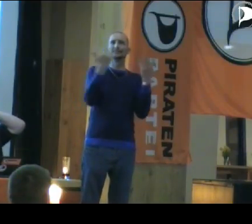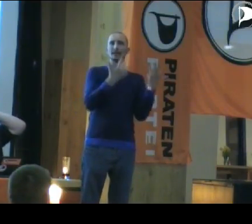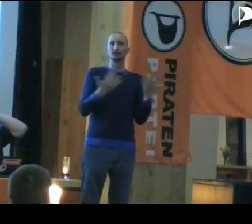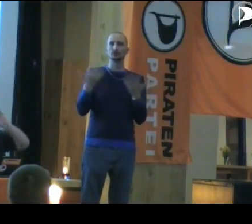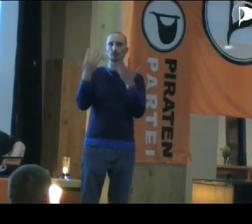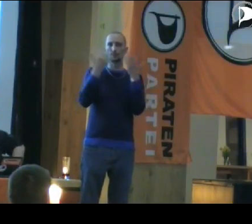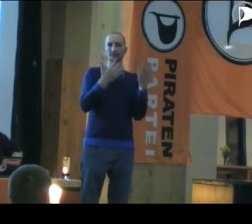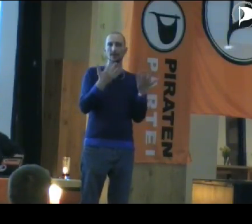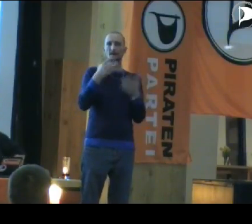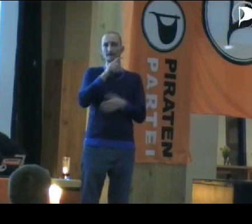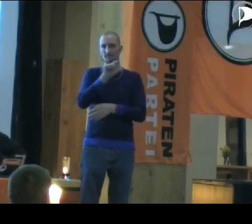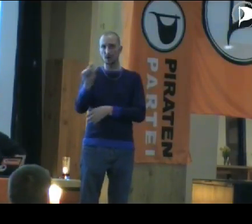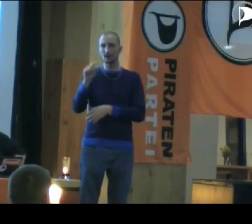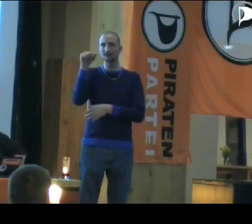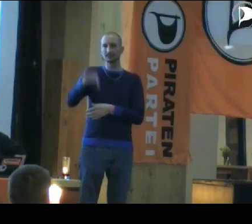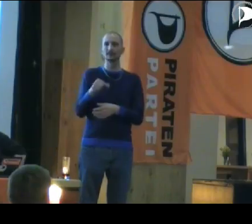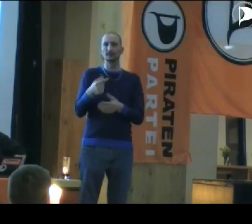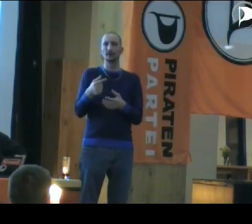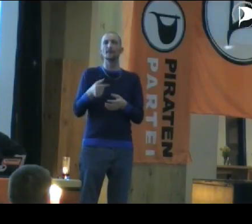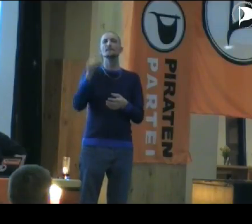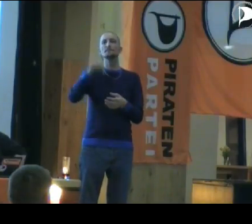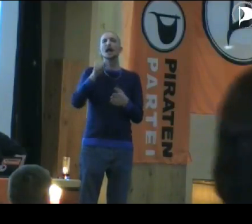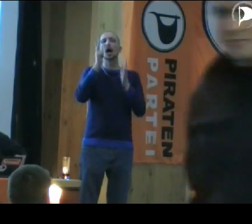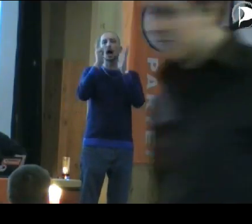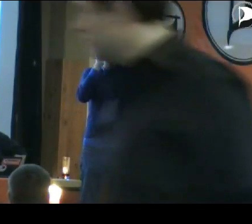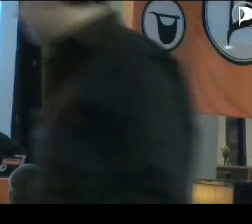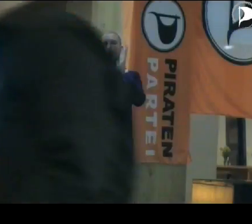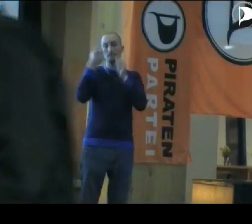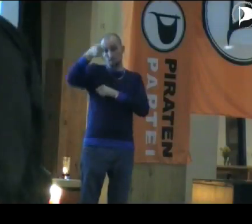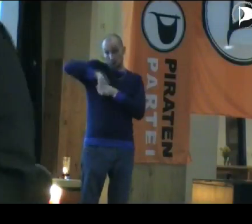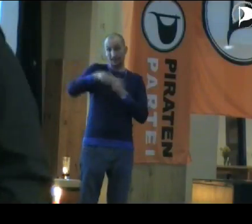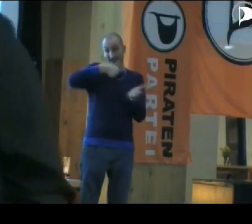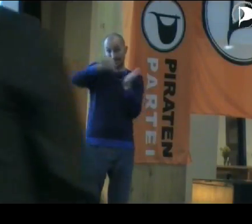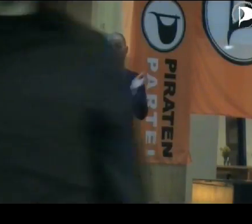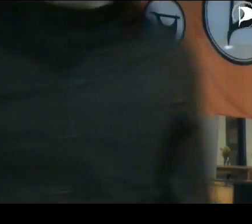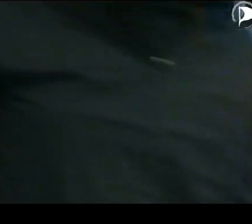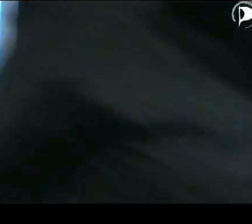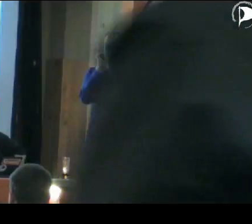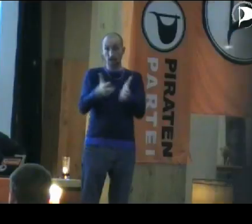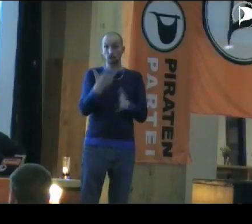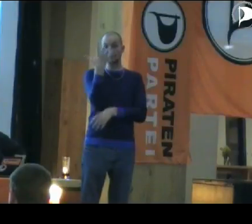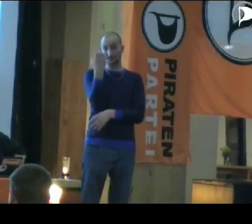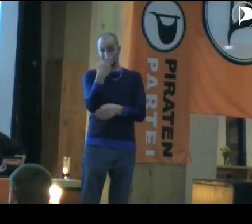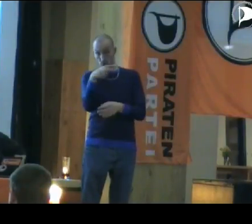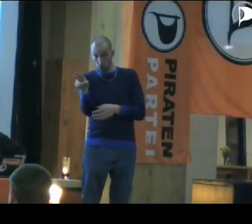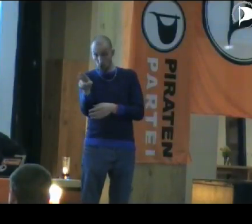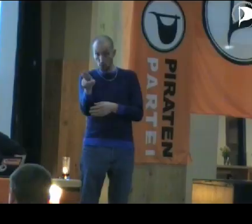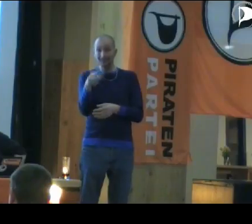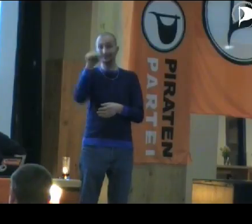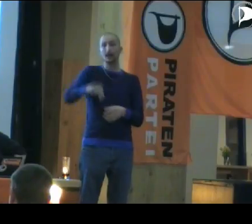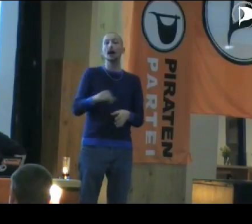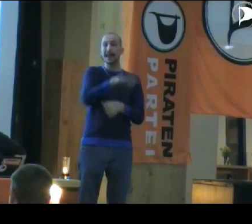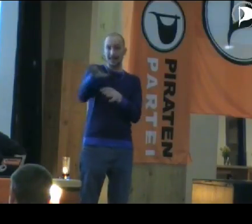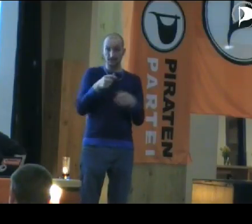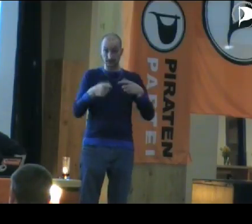monatskarten die 850 euro deshalb nutzen arbeitgeber derartige spiele ja